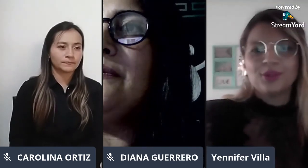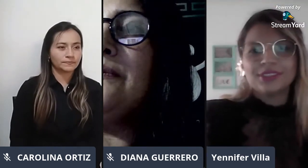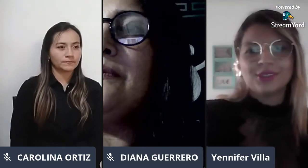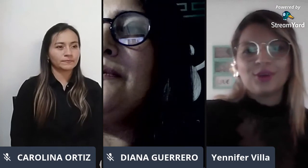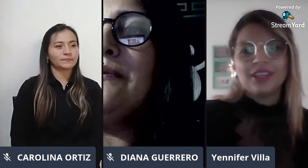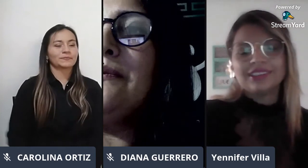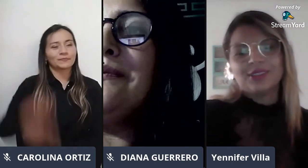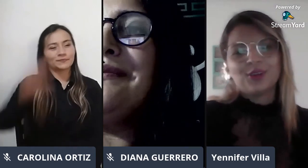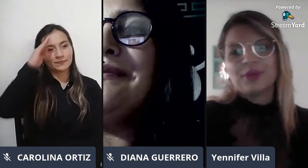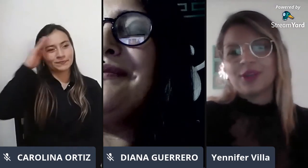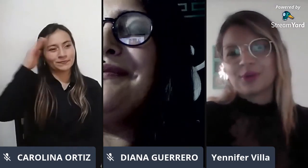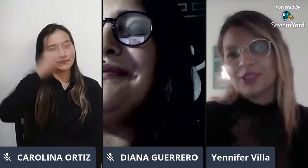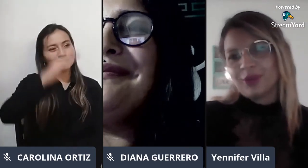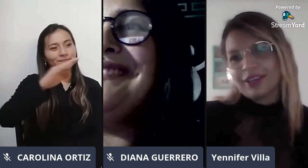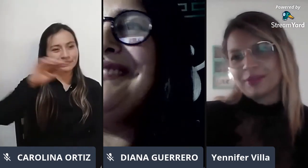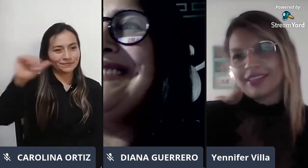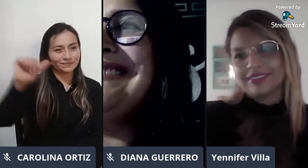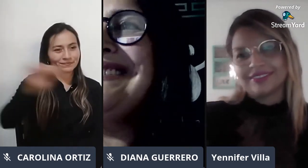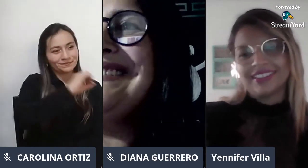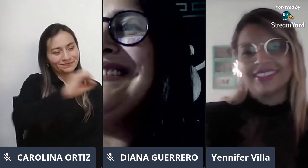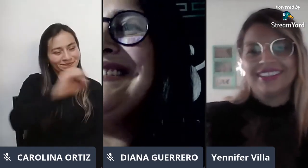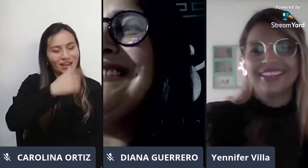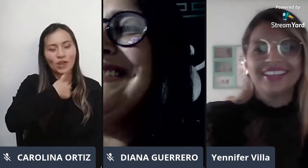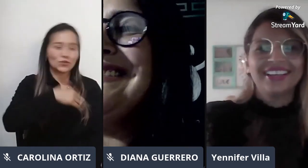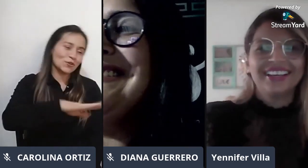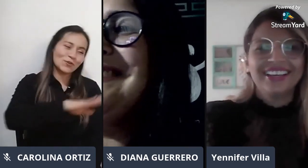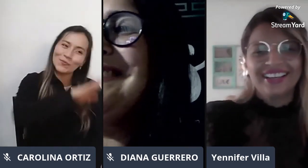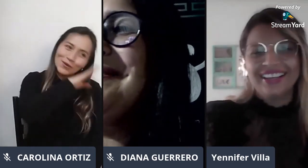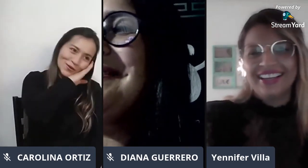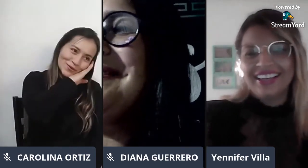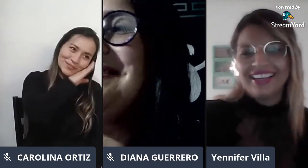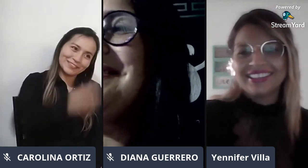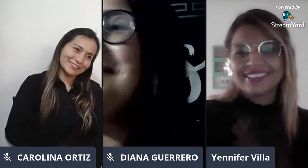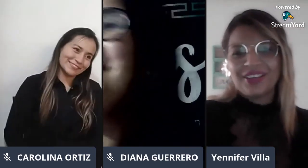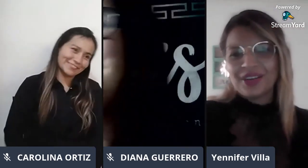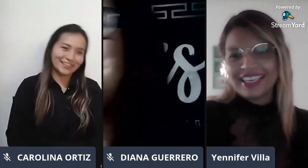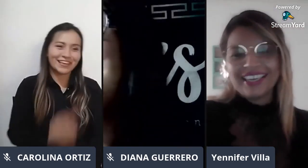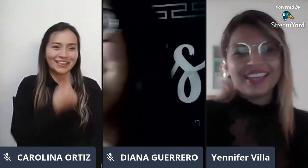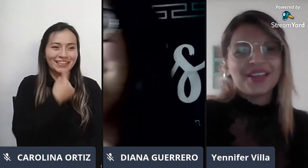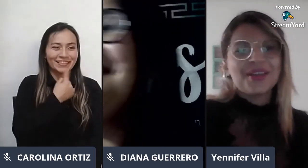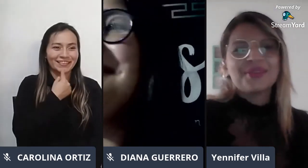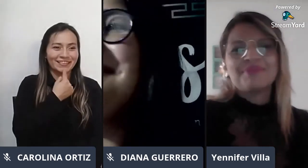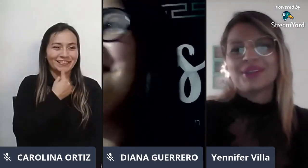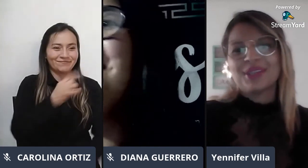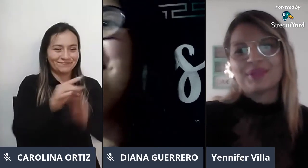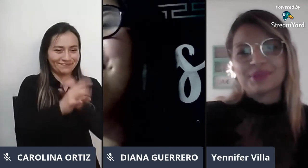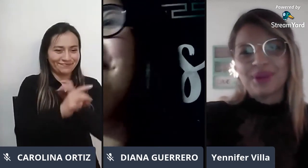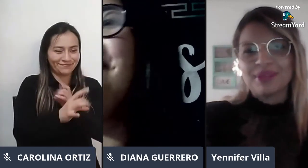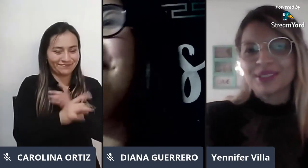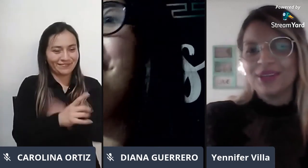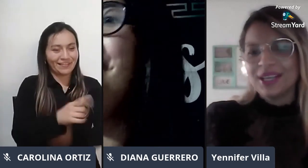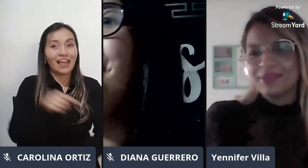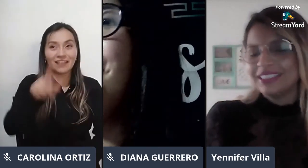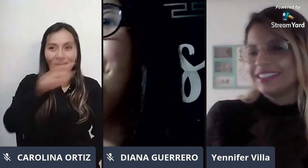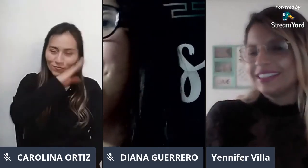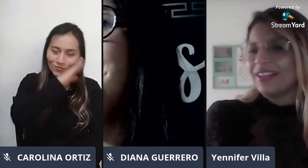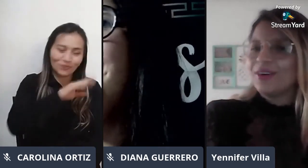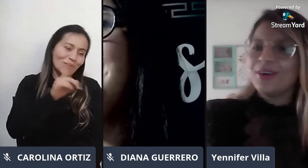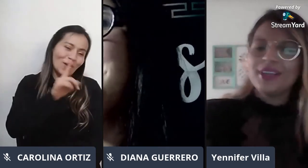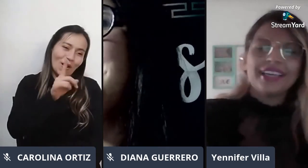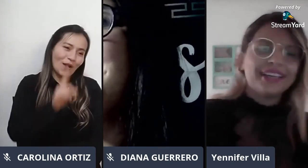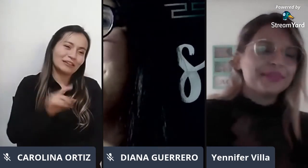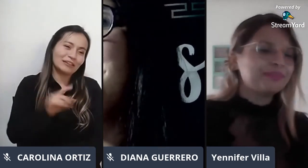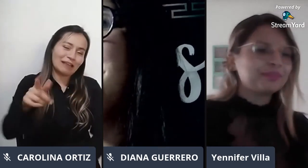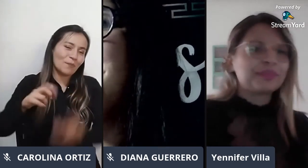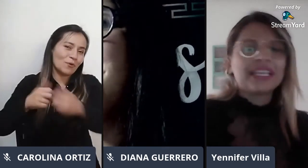Hola a todos y todas. No, no me he dormido, Germán. He estado aquí, pero tenemos problemas con el